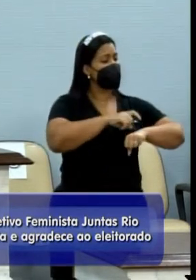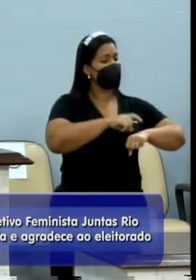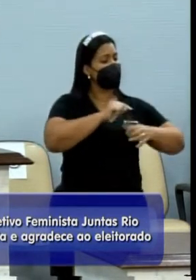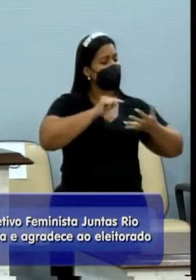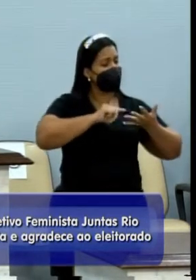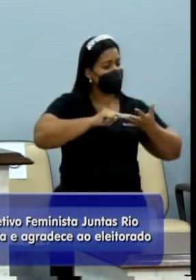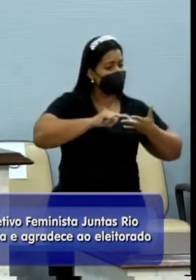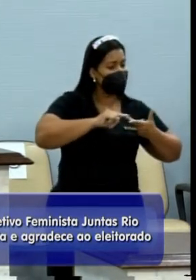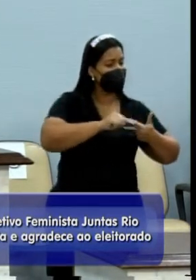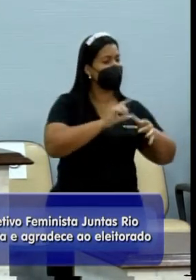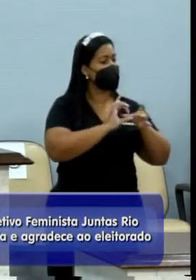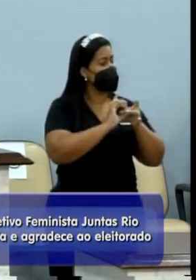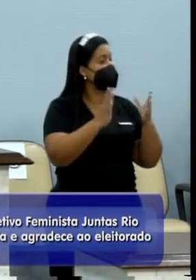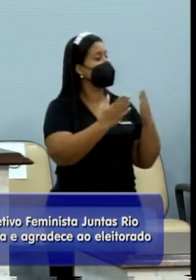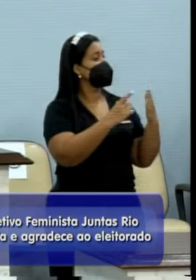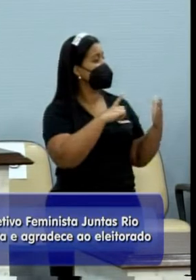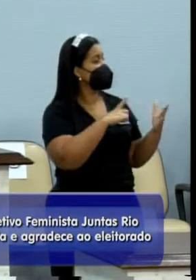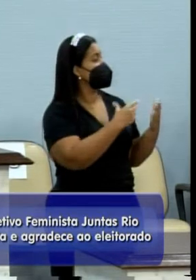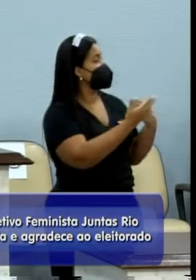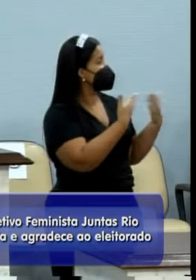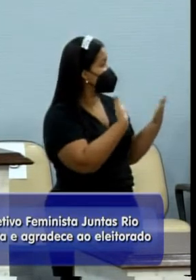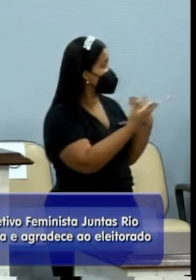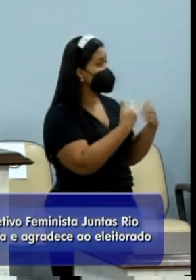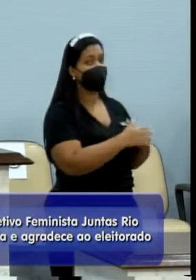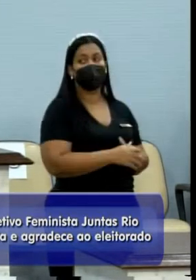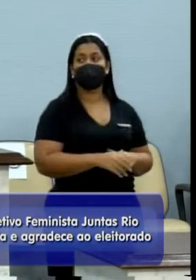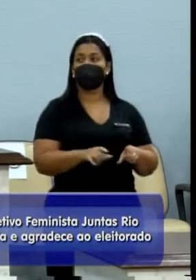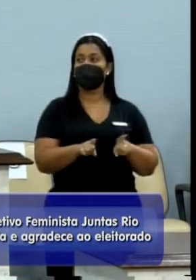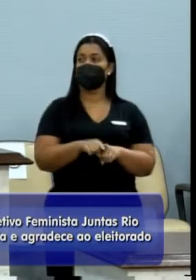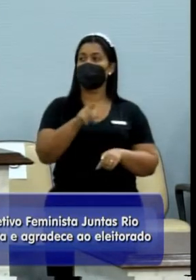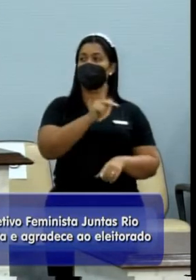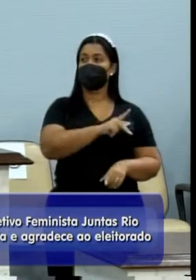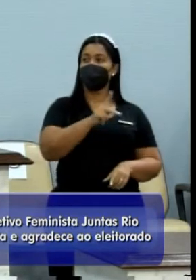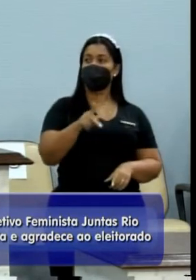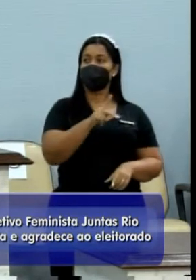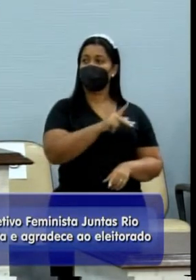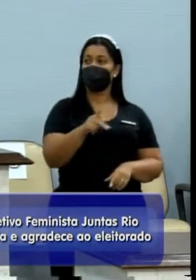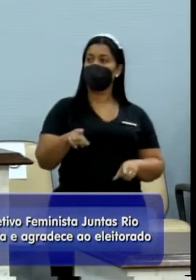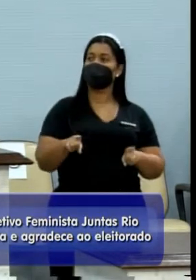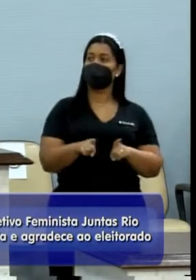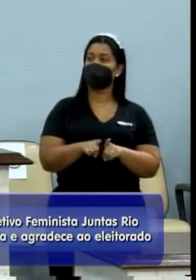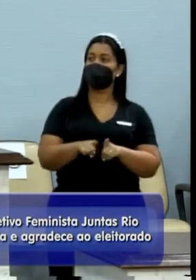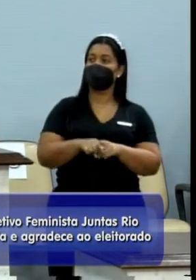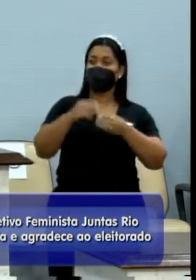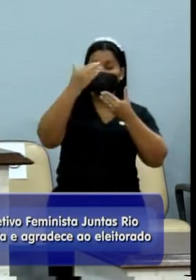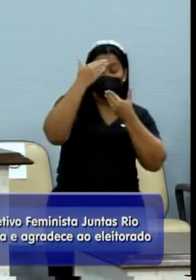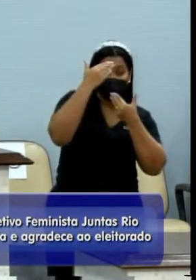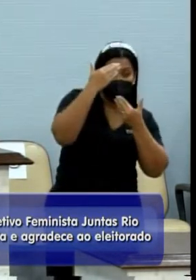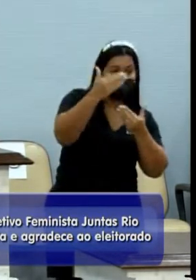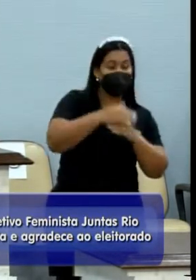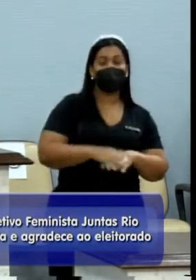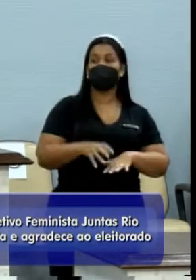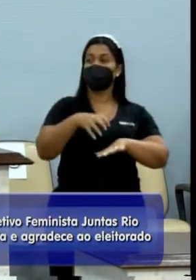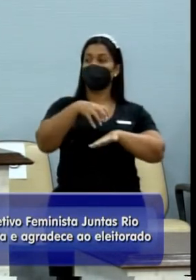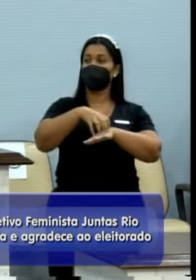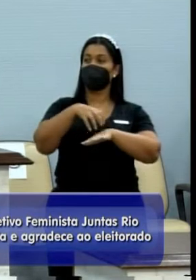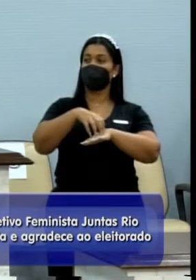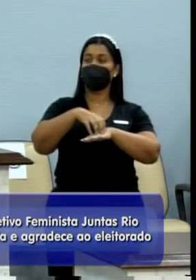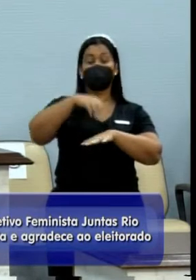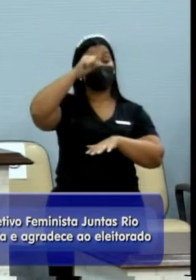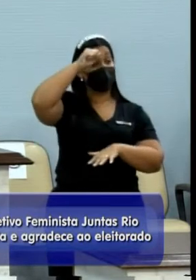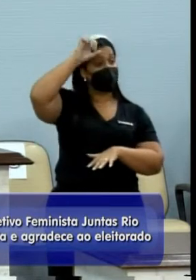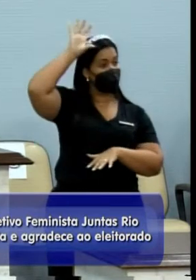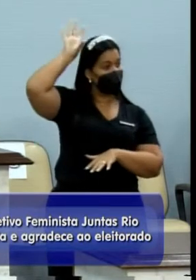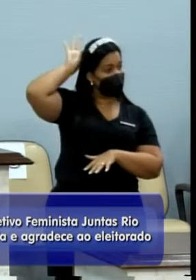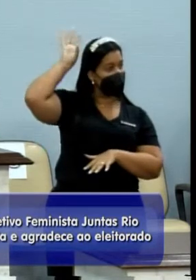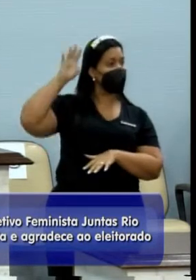você nos deu abertura de diálogo. Renato Pupo também. A gente agradece ao gabinete do João Paulo Rilo,